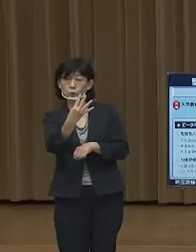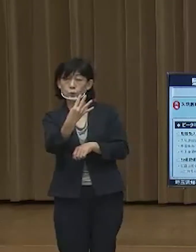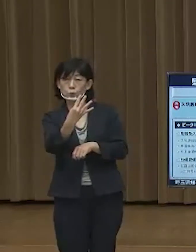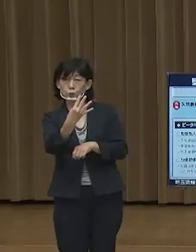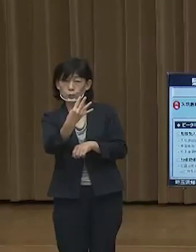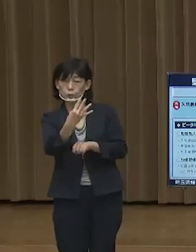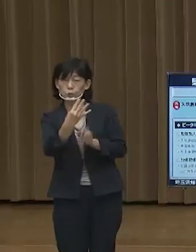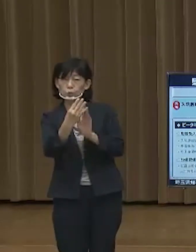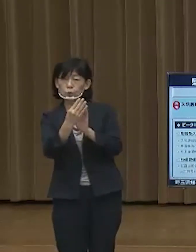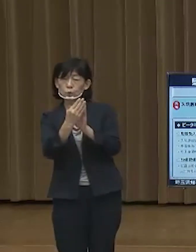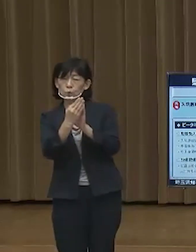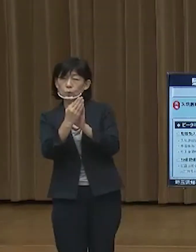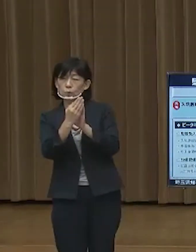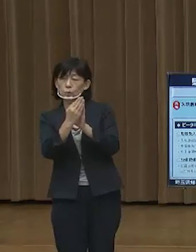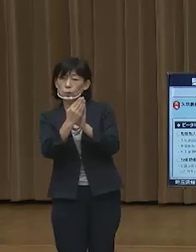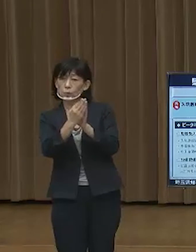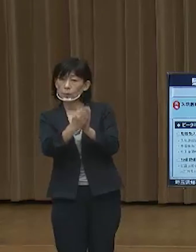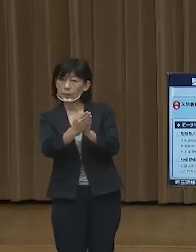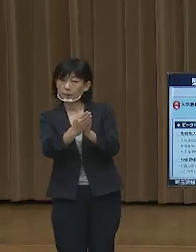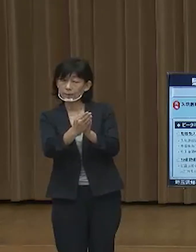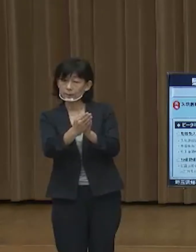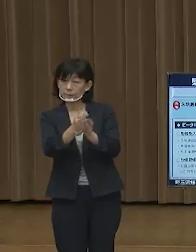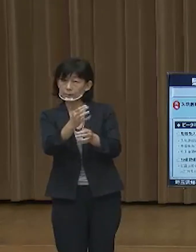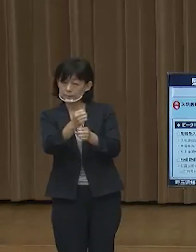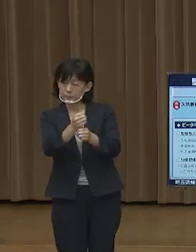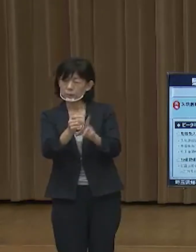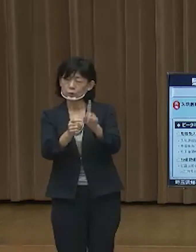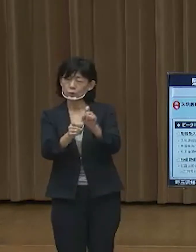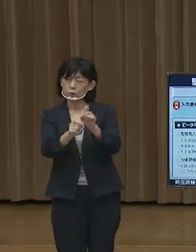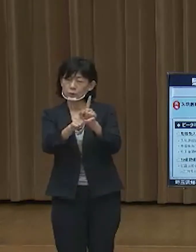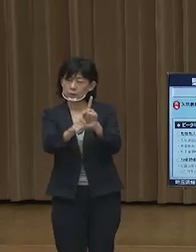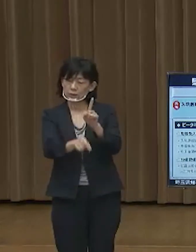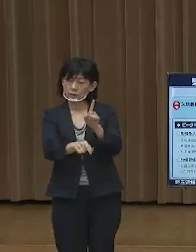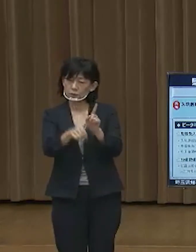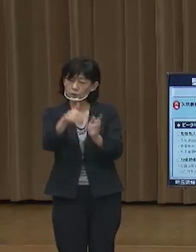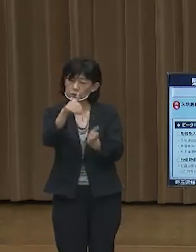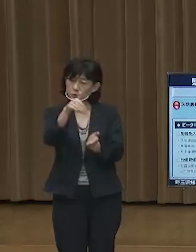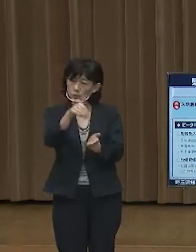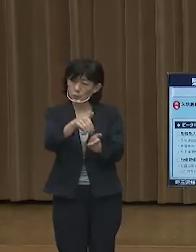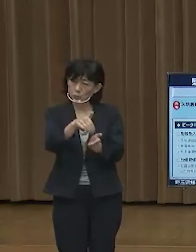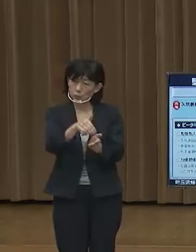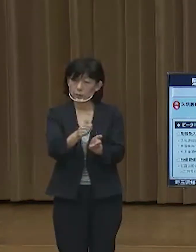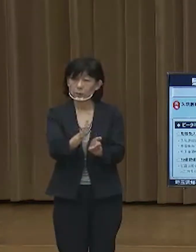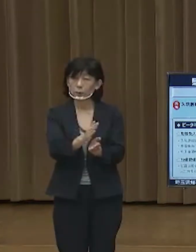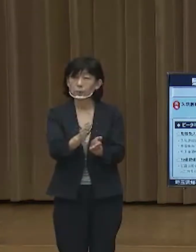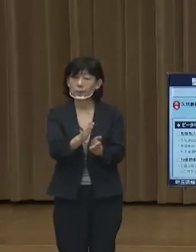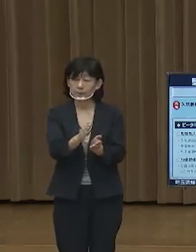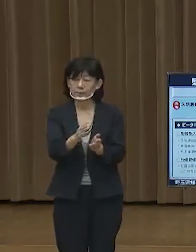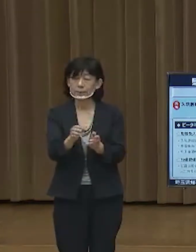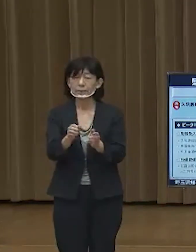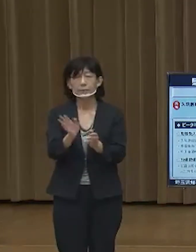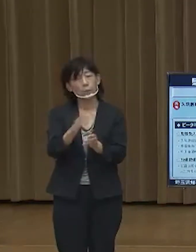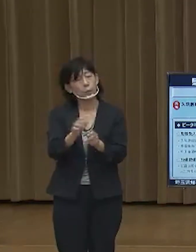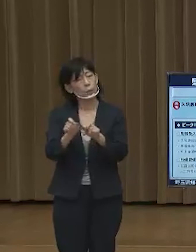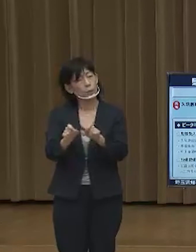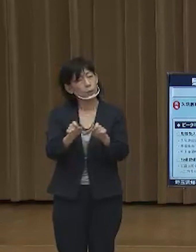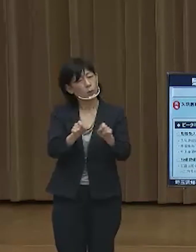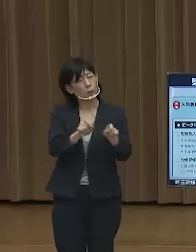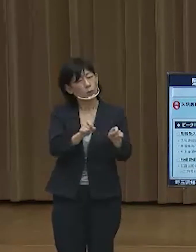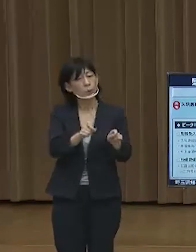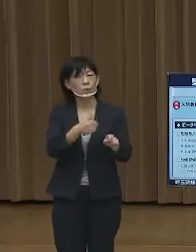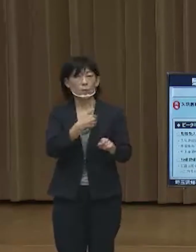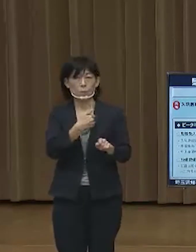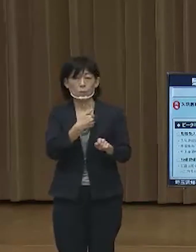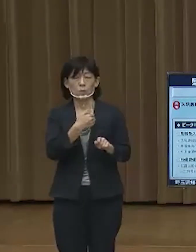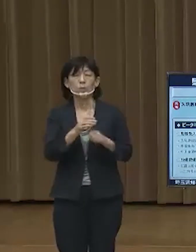のもどんどん伸びて、今も11月の終わりぐらいになっているということになりますので、これまだまだ伸びている状況でありますので、現